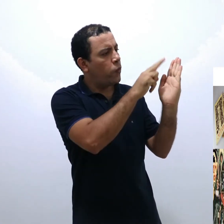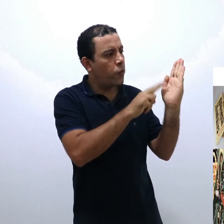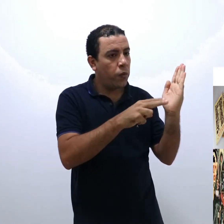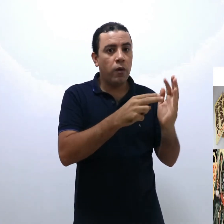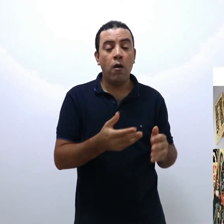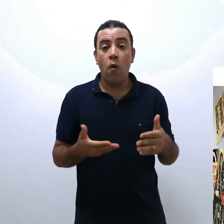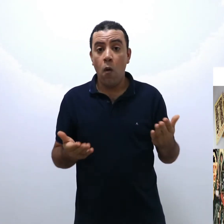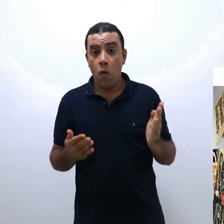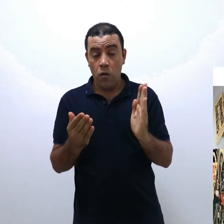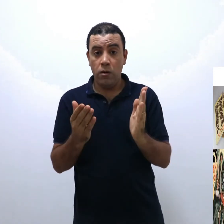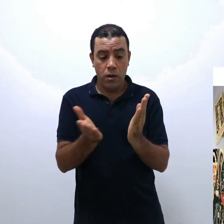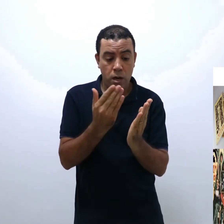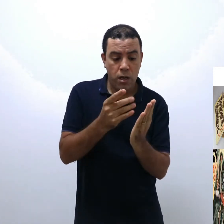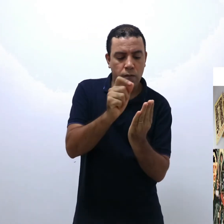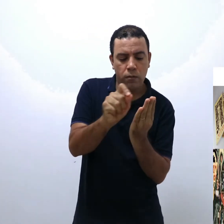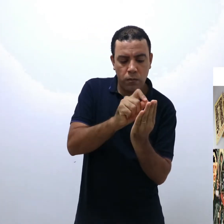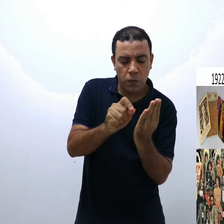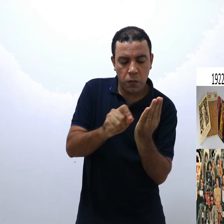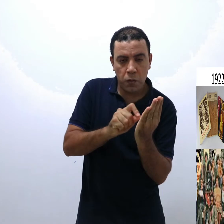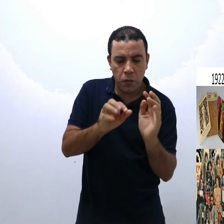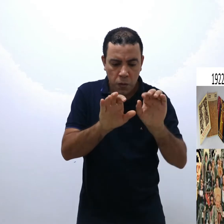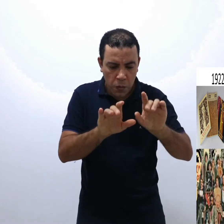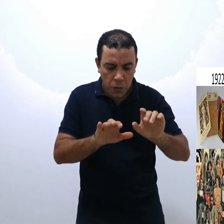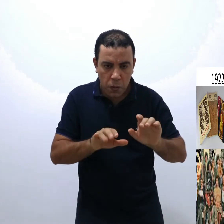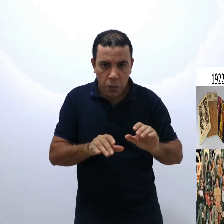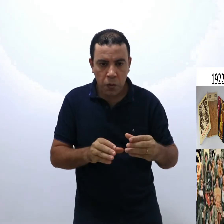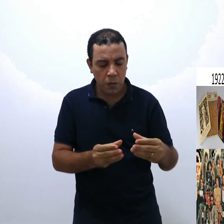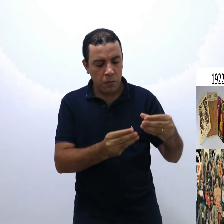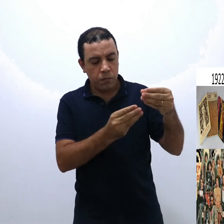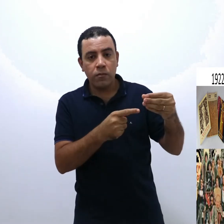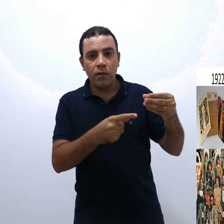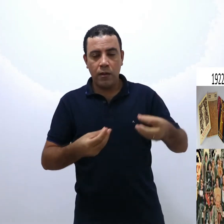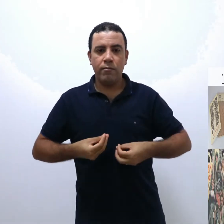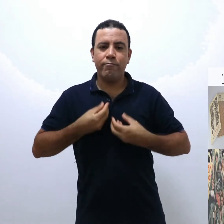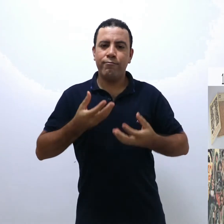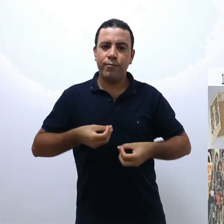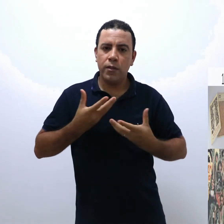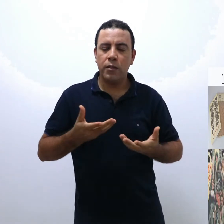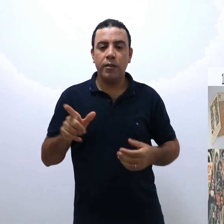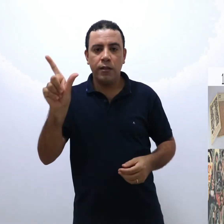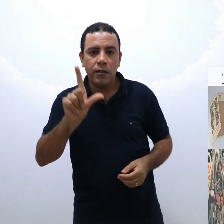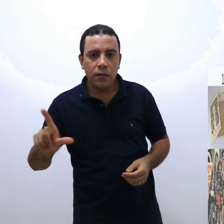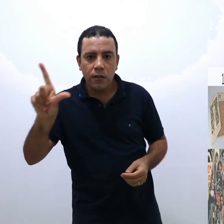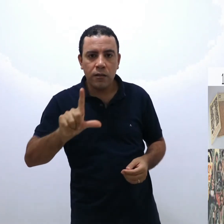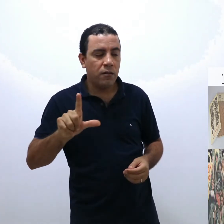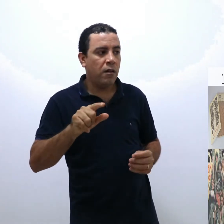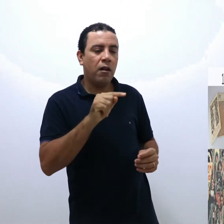Bem, nessa ocasião foram apresentadas várias obras de arte, também escritos da literatura,